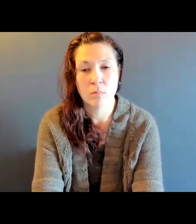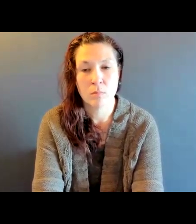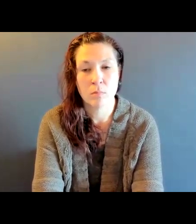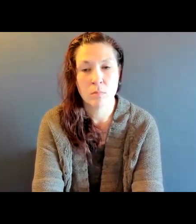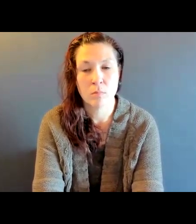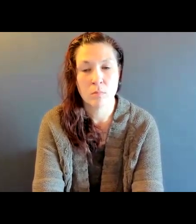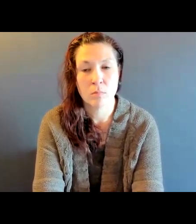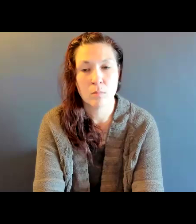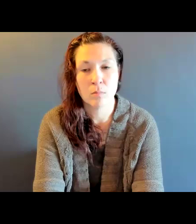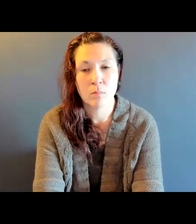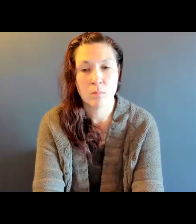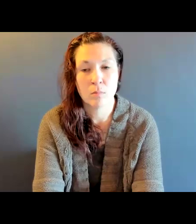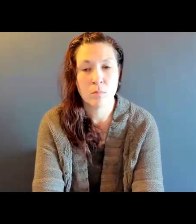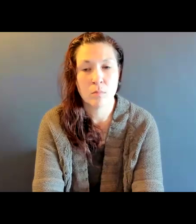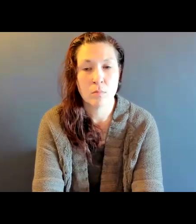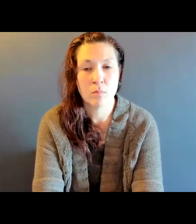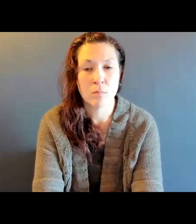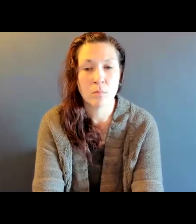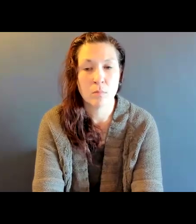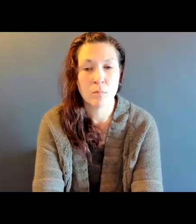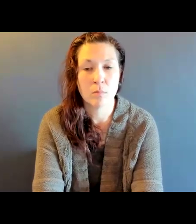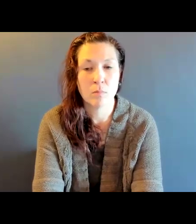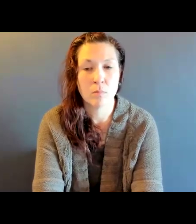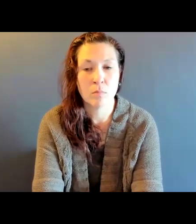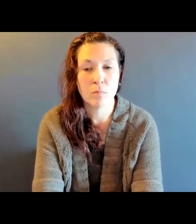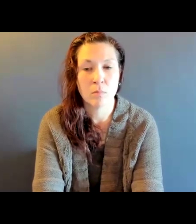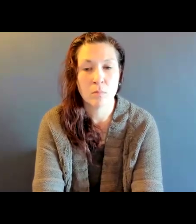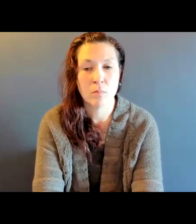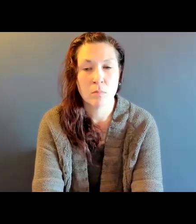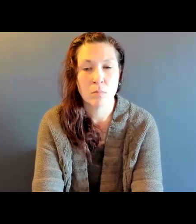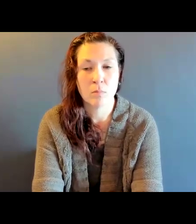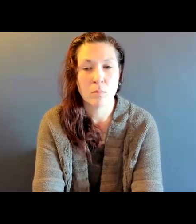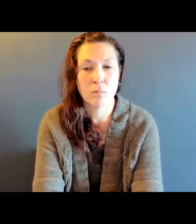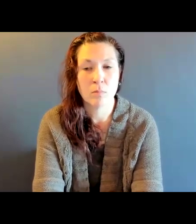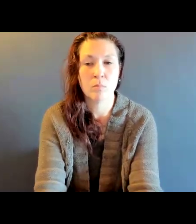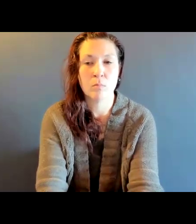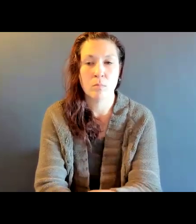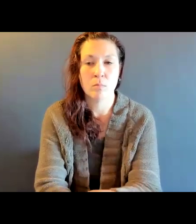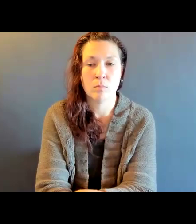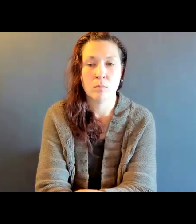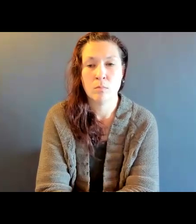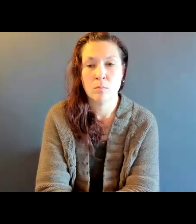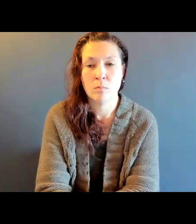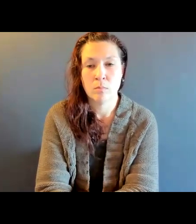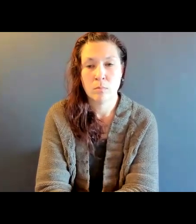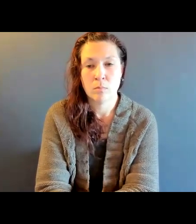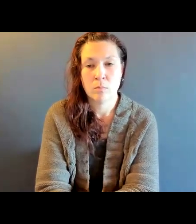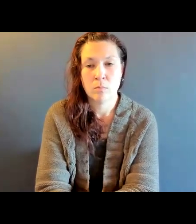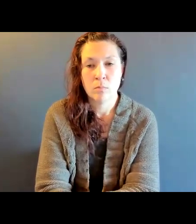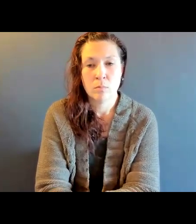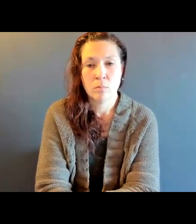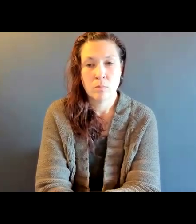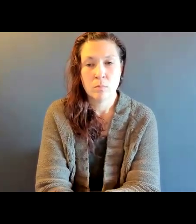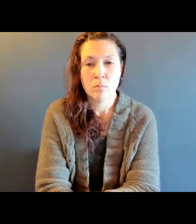manera. Hace un año, el jefe de Servicio Federal de Salud Pública, el doctor Vivek Murthy, publicó un nuevo